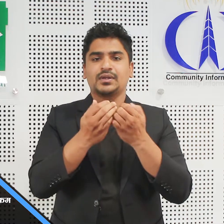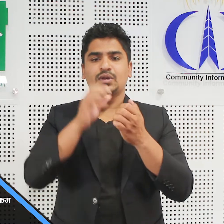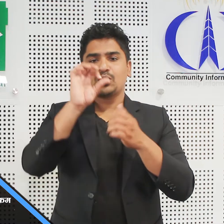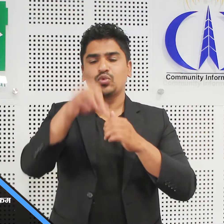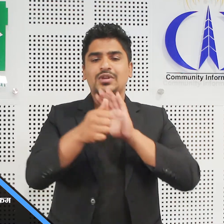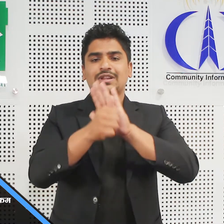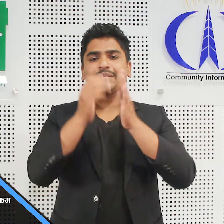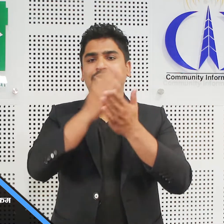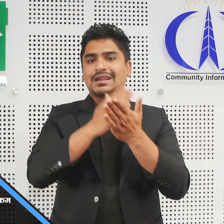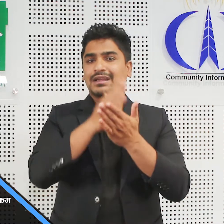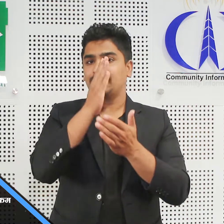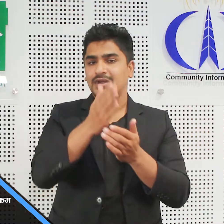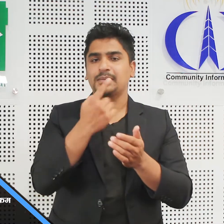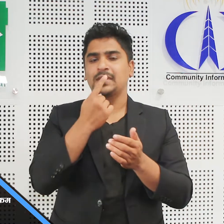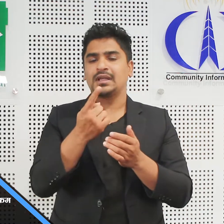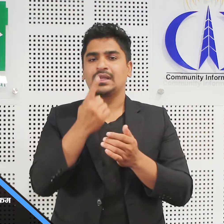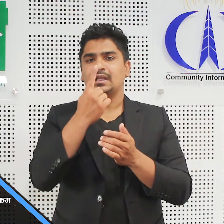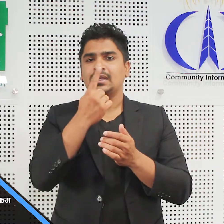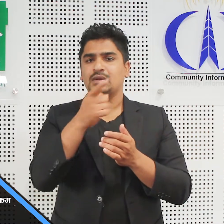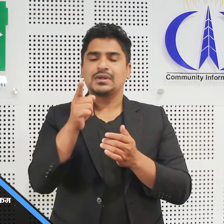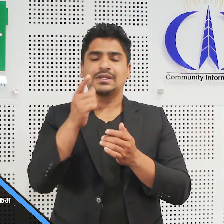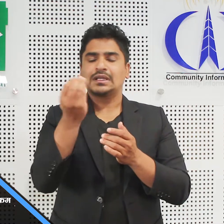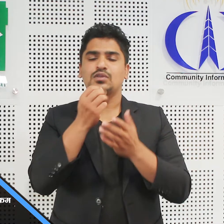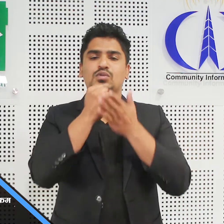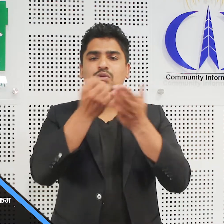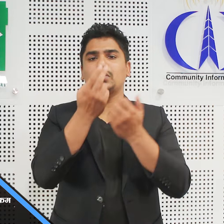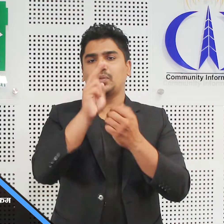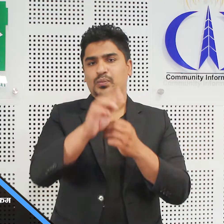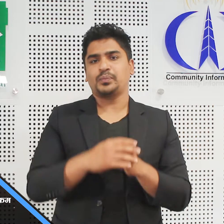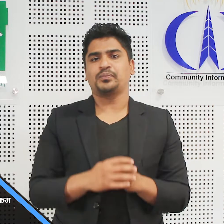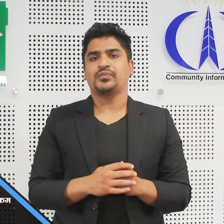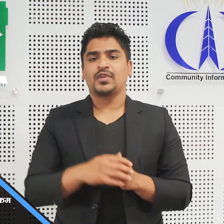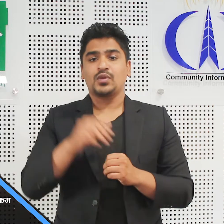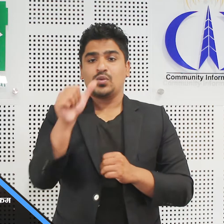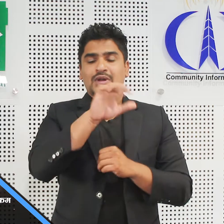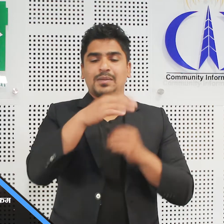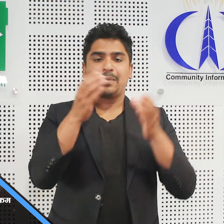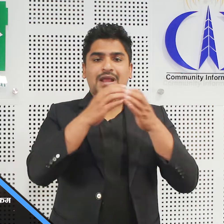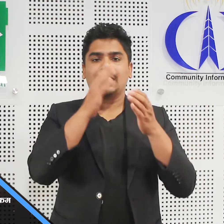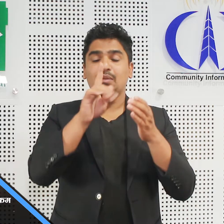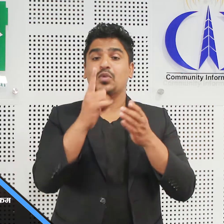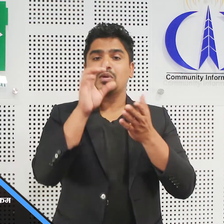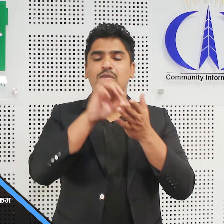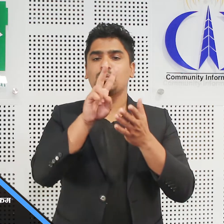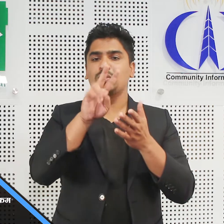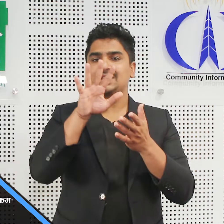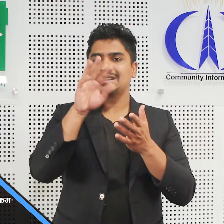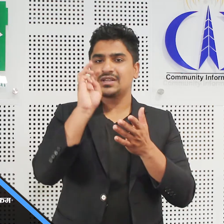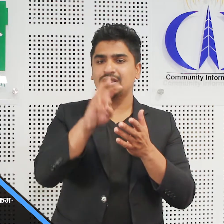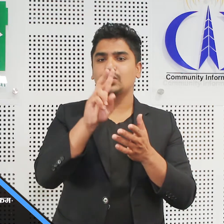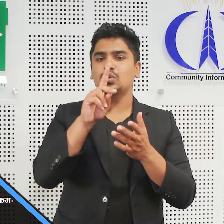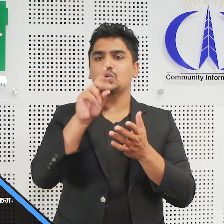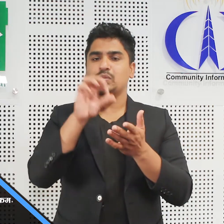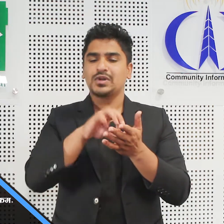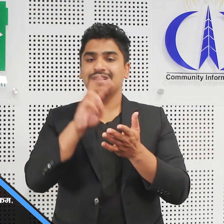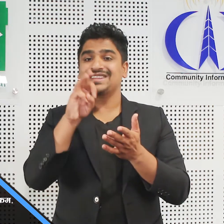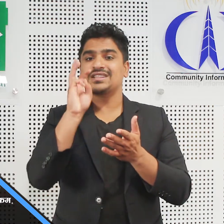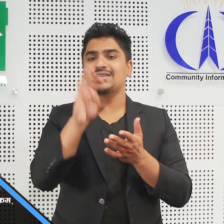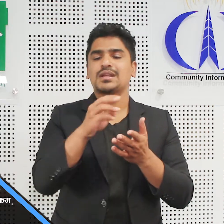भएका नागरिकलाई केन्द्रित गरी वीरेन्द्रनगर नगरपालिकाले सञ्चालन गरेको पुनरुत्थान कार्यक्रमले भने योगीलाई केही सहज भयो।